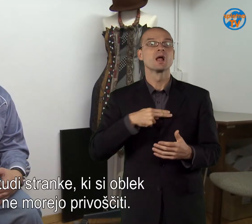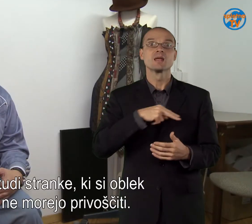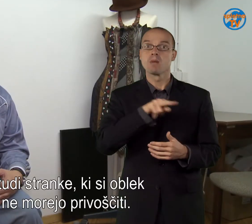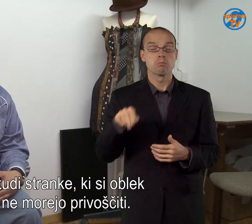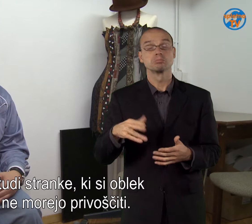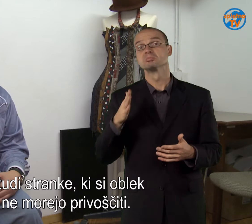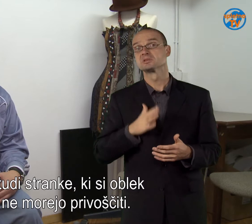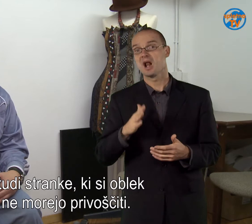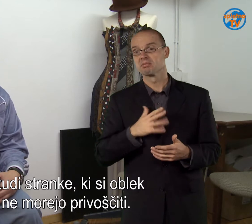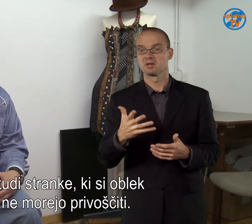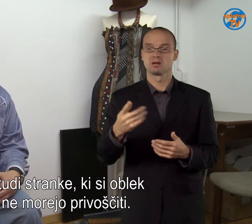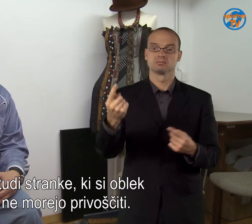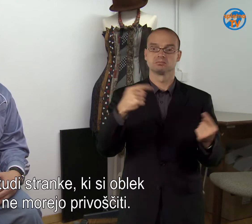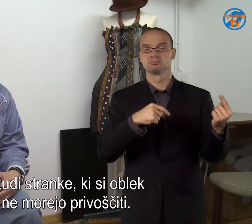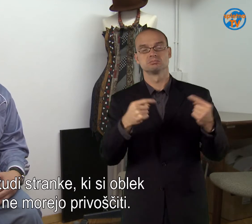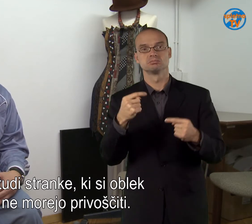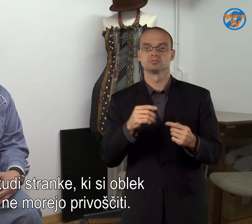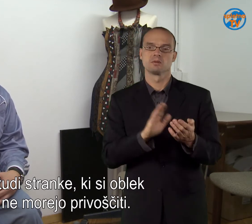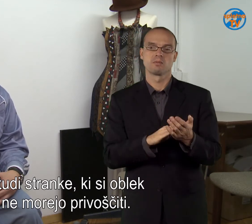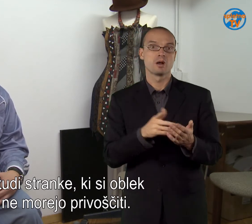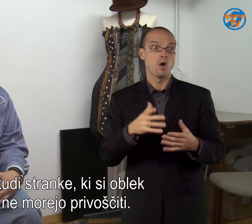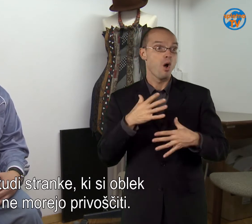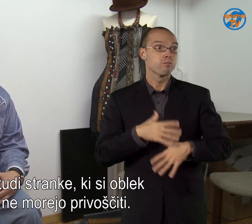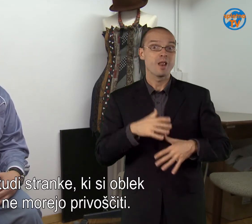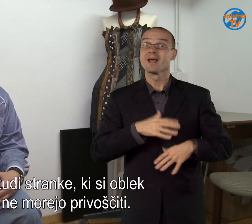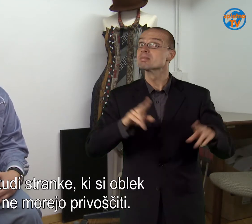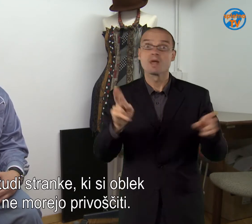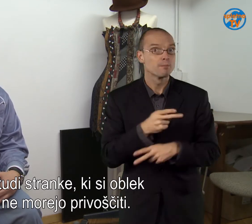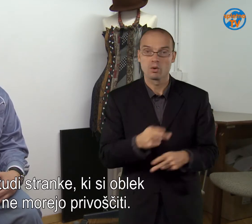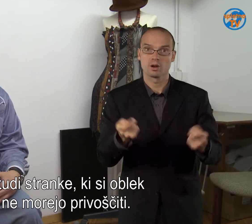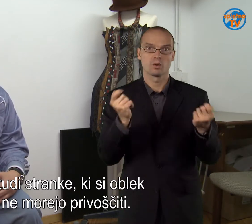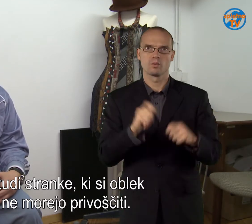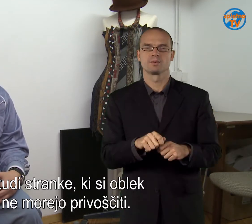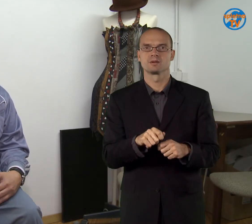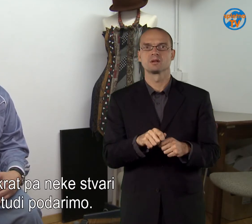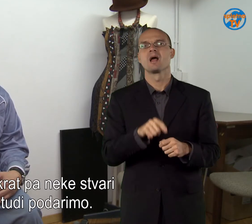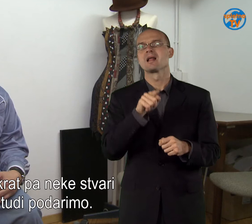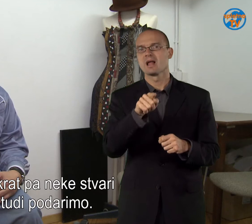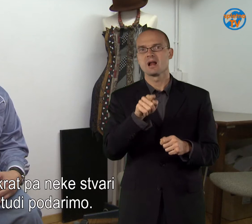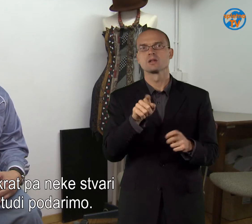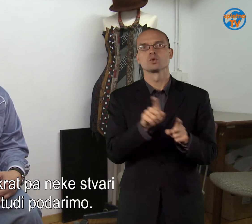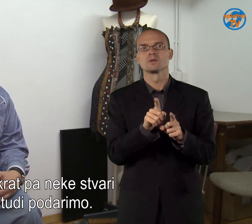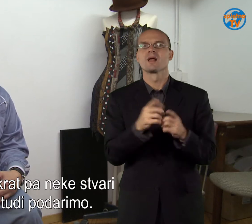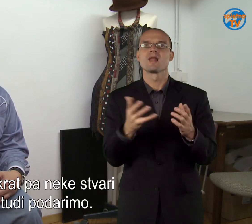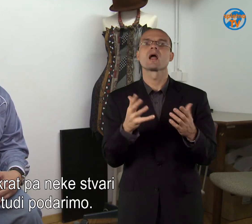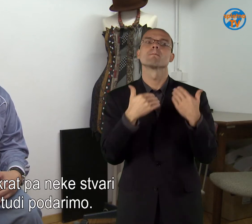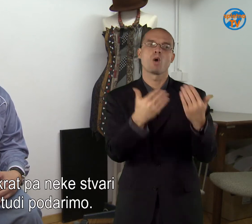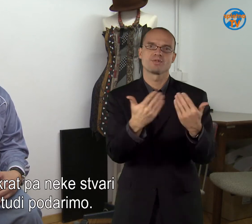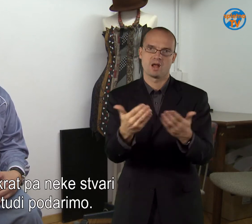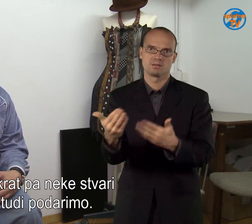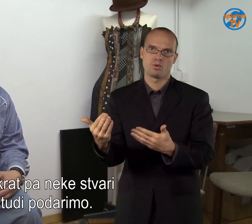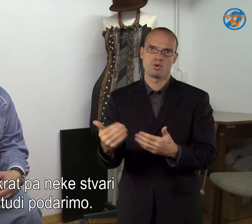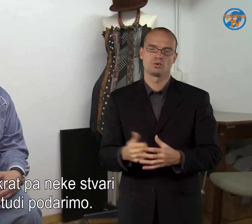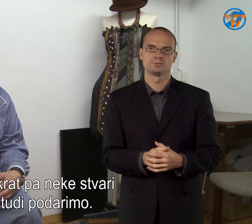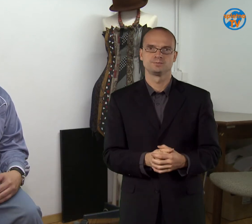Imamo tudi stranke, ki si recimo oblek sploh ne morejo privoščiti, takrat pa tudi neke stvari